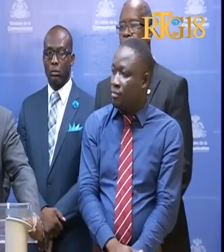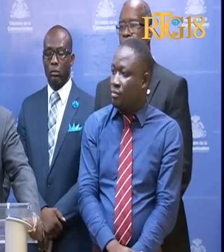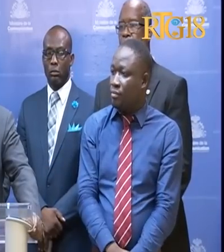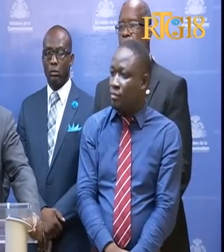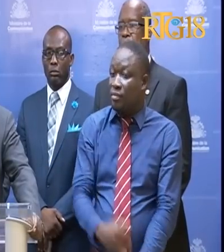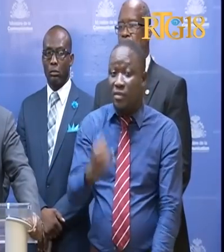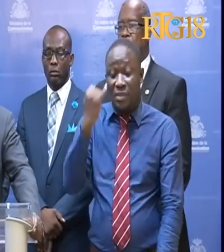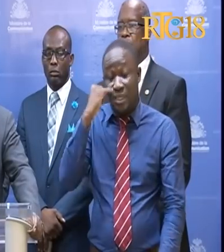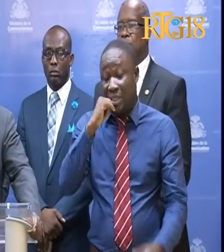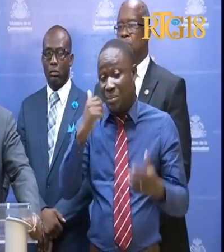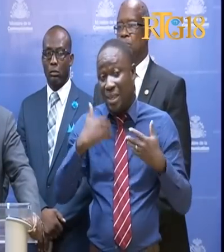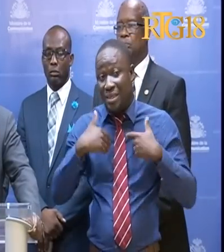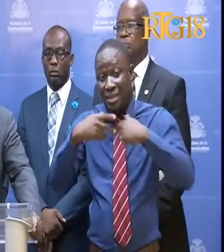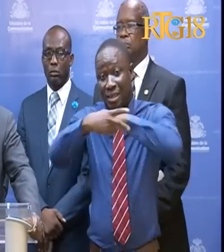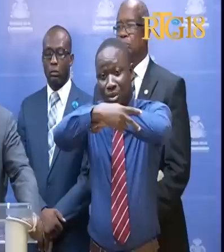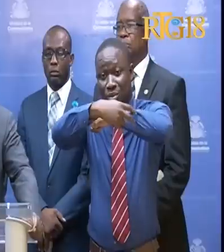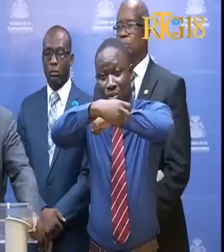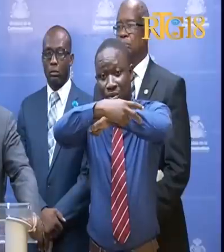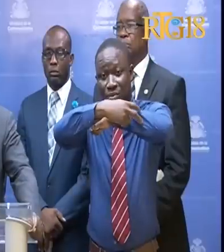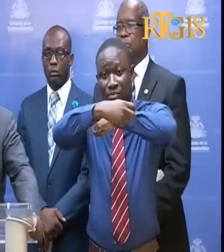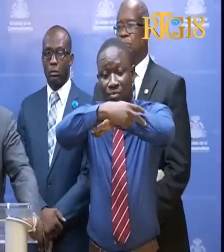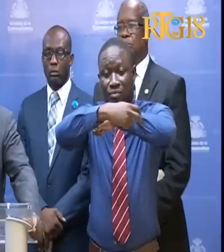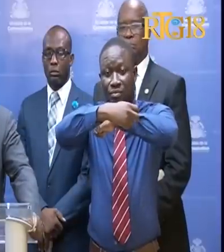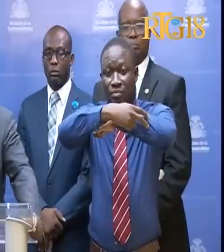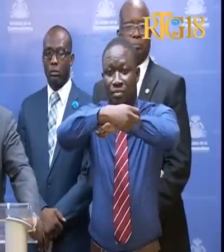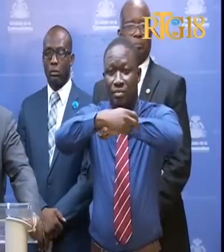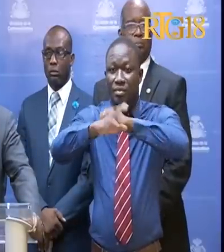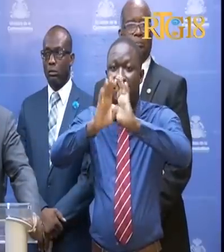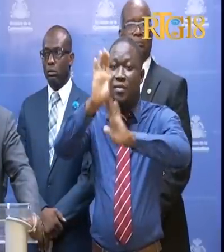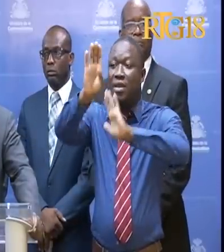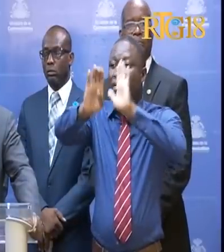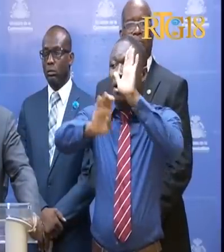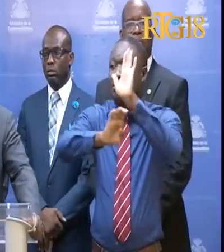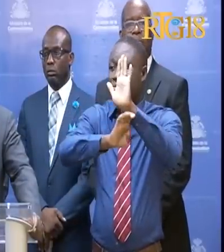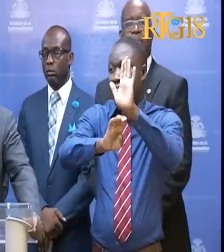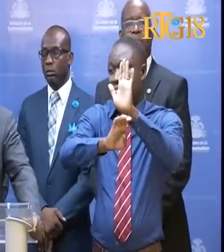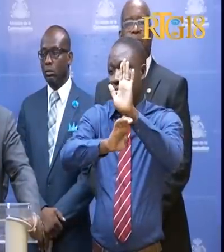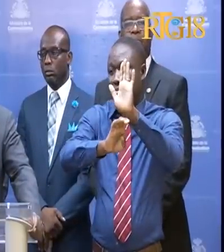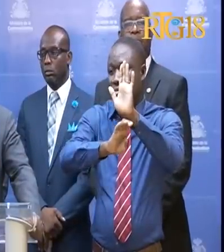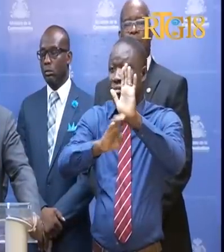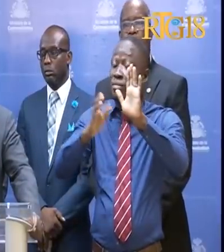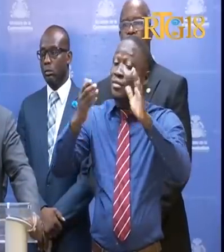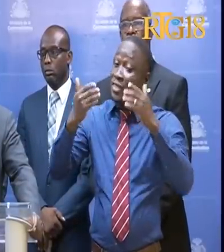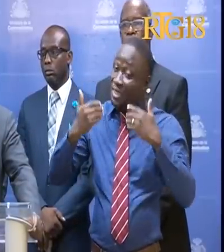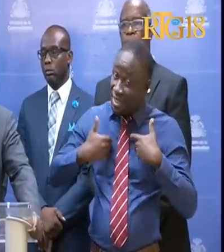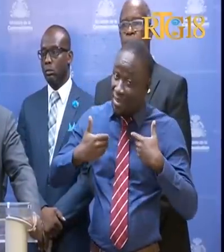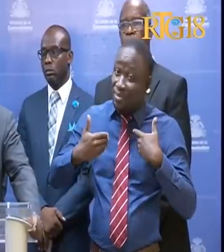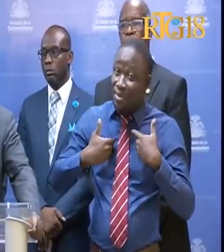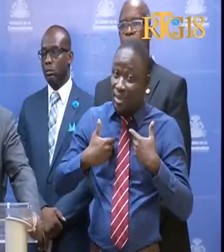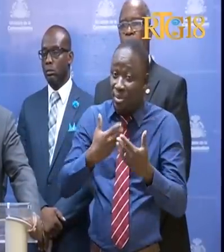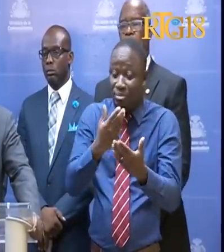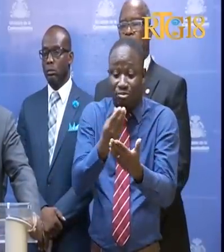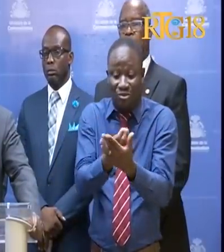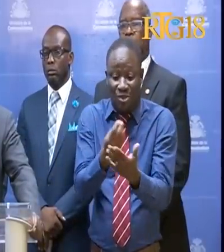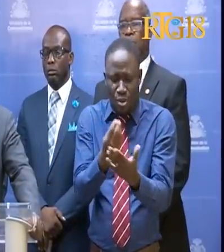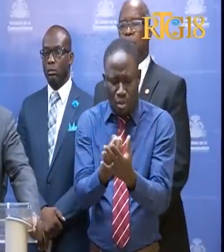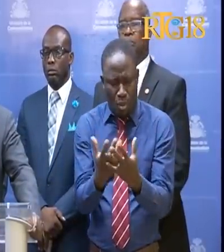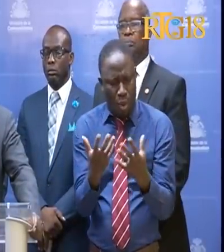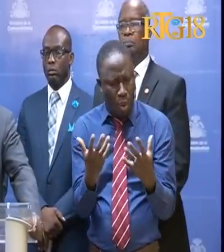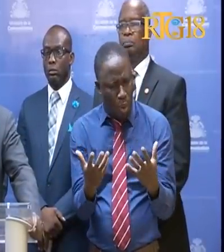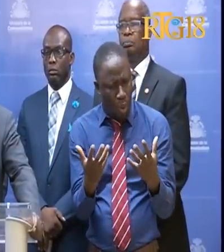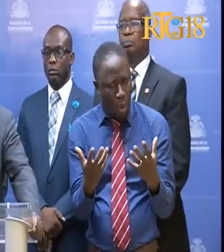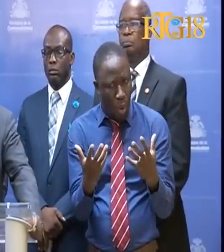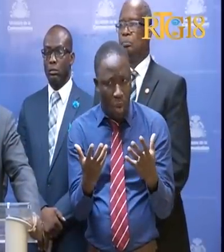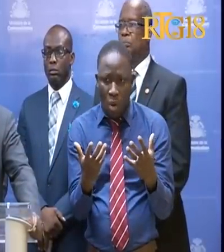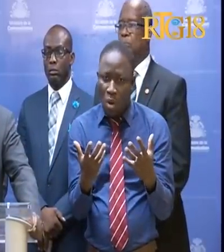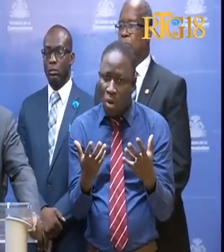Si pat gen kontribane, l'état tap gen ase de mwen pou l